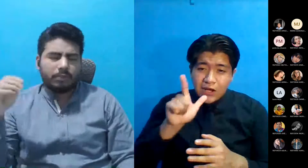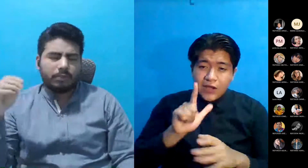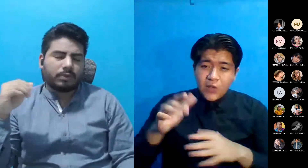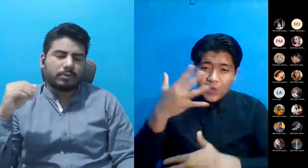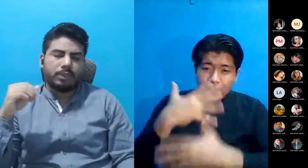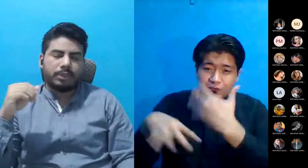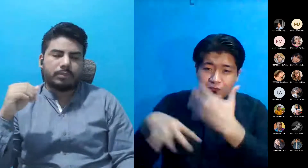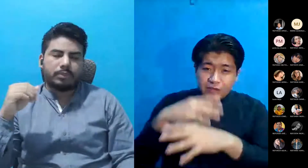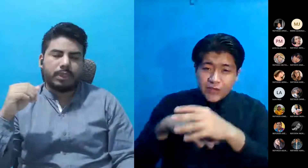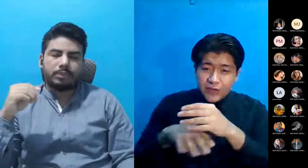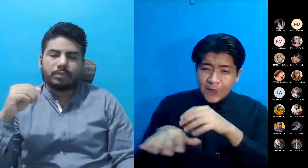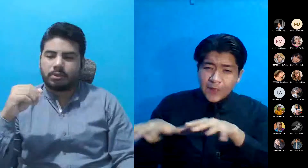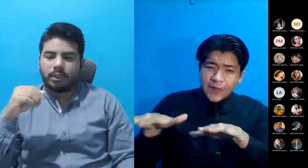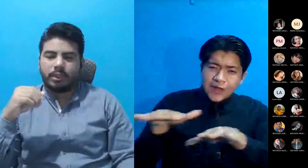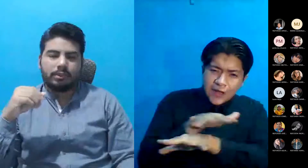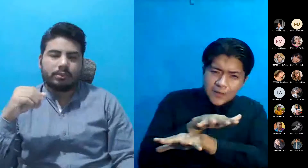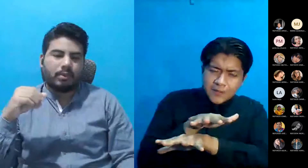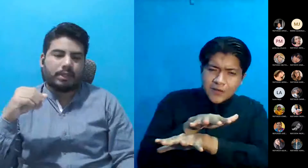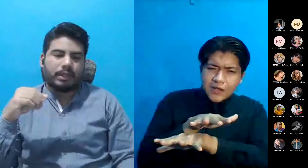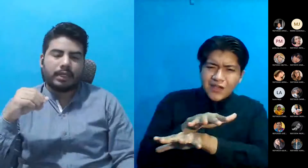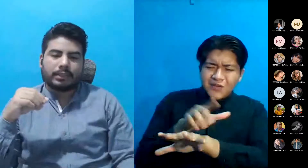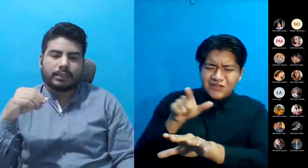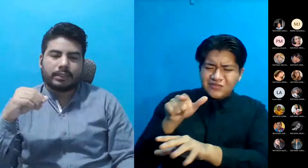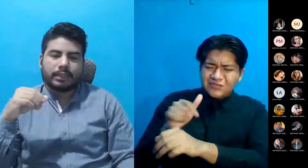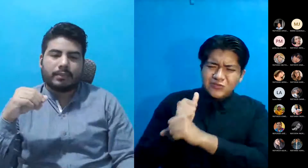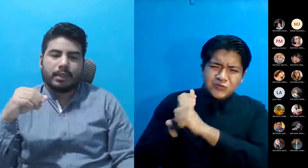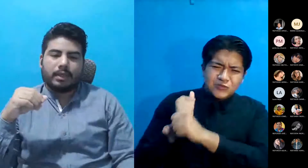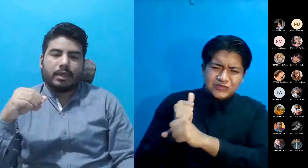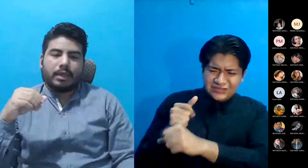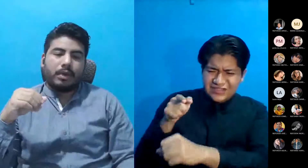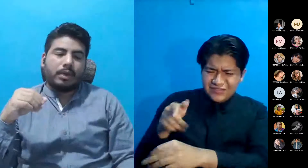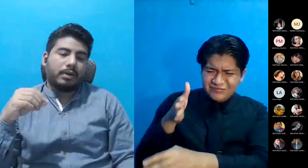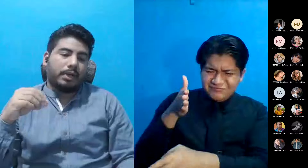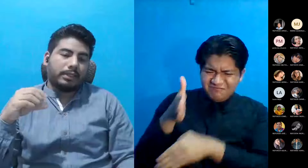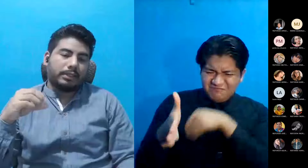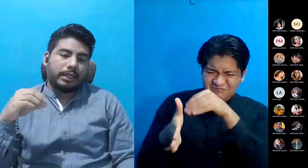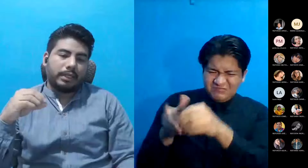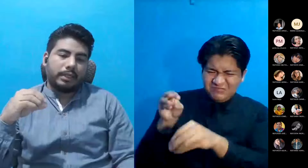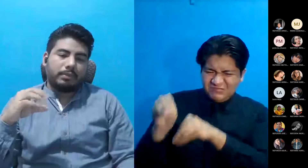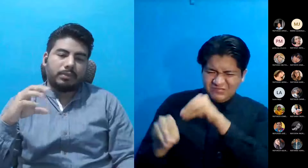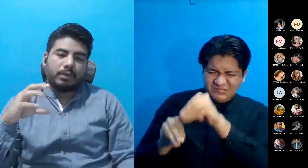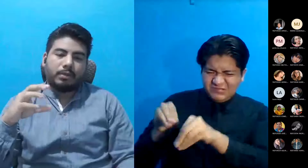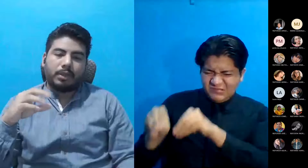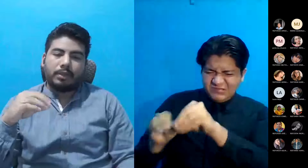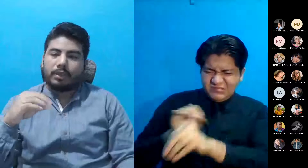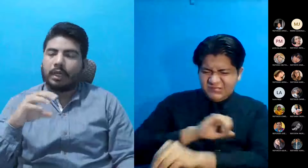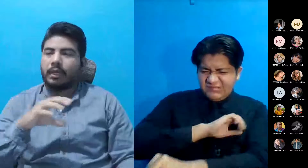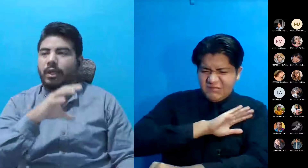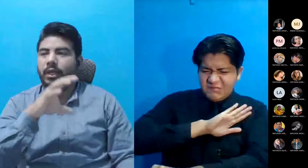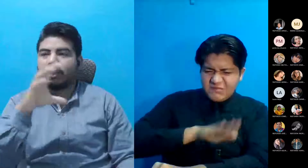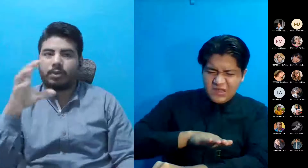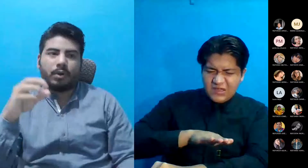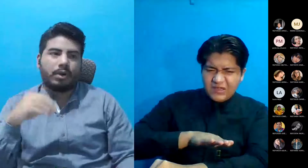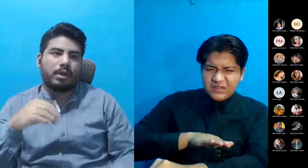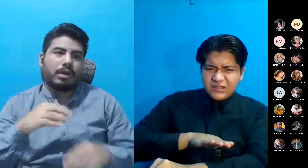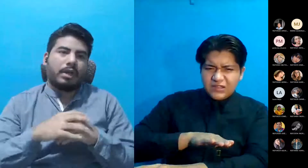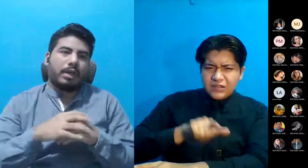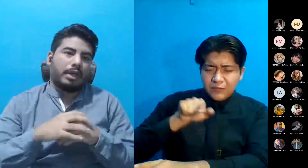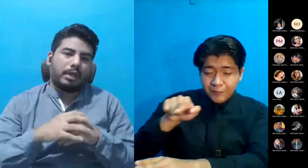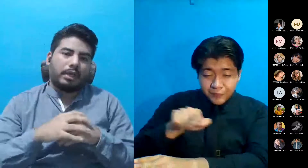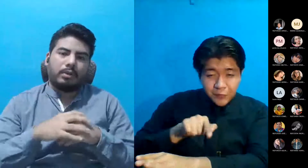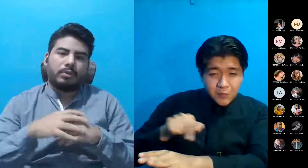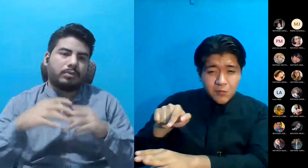causa muchísimos daños, daños colaterales, etcétera. Y bueno, posteriormente, ya que William